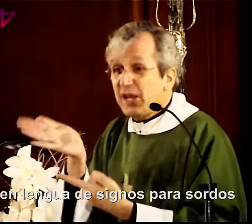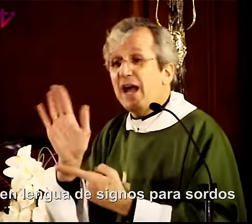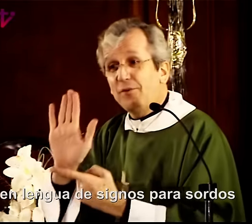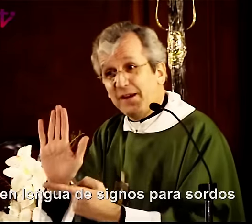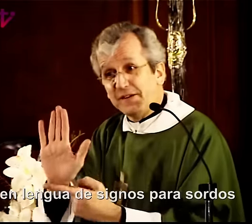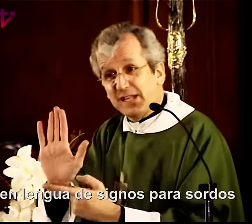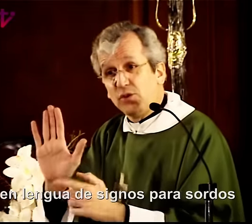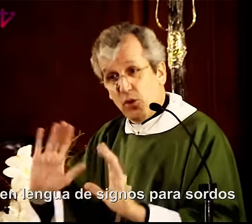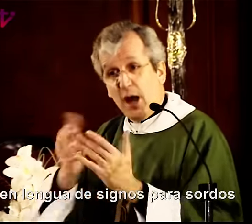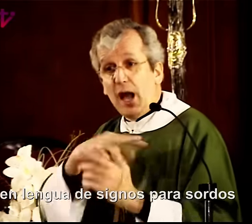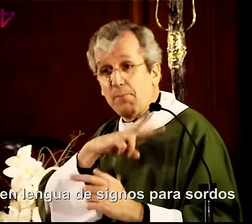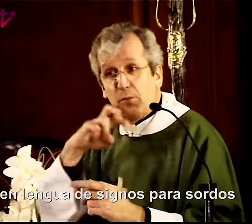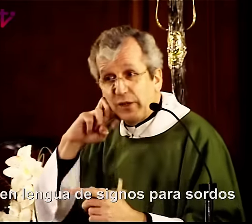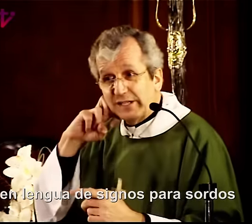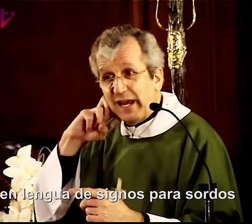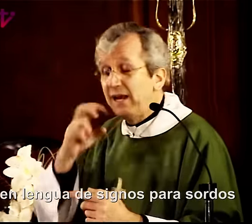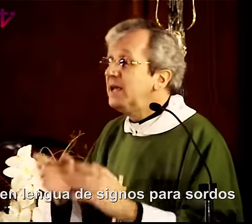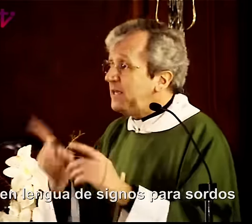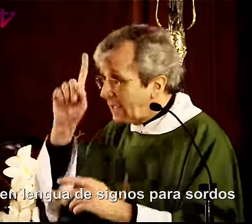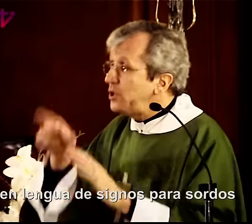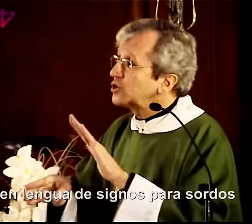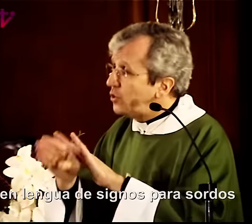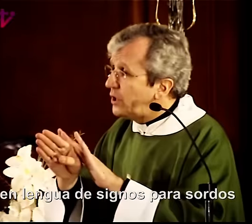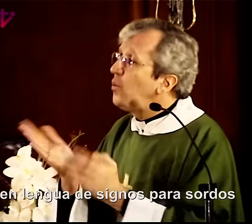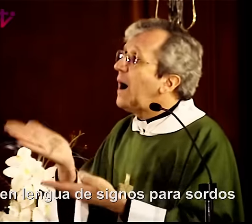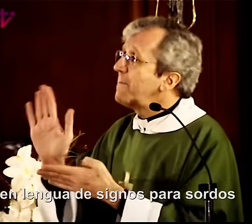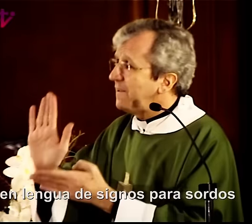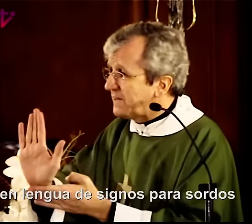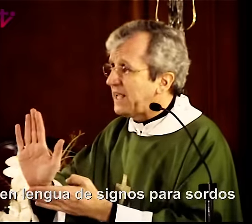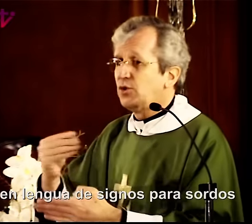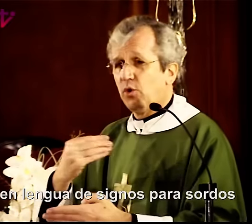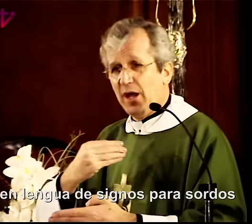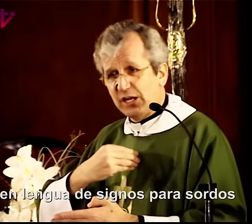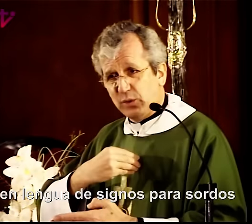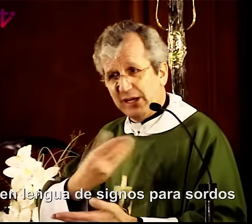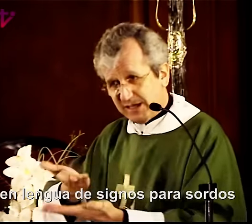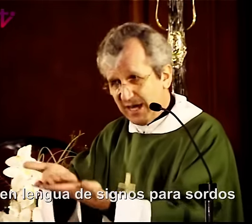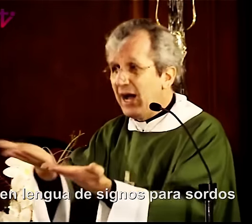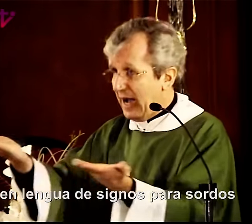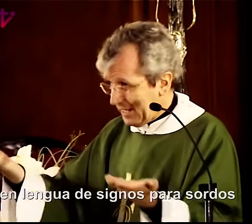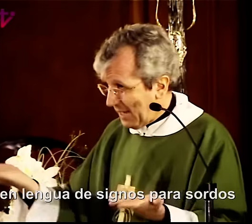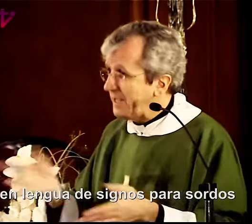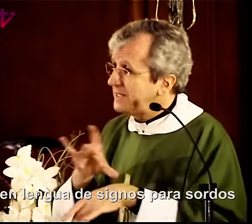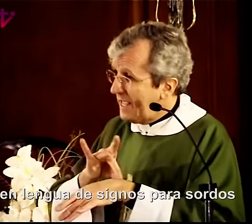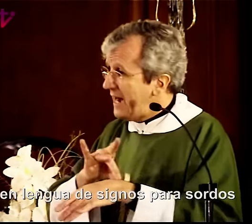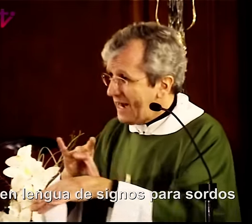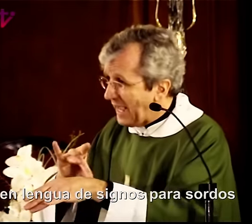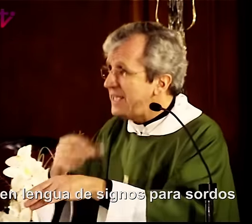ido manifestando al pueblo de Israel y que Dios continúa manifestando a su iglesia a través de la guía